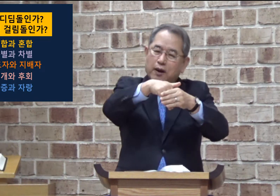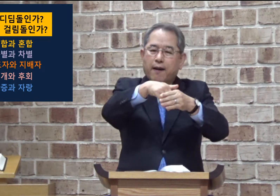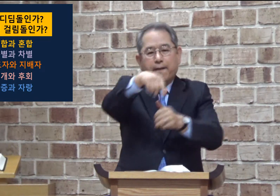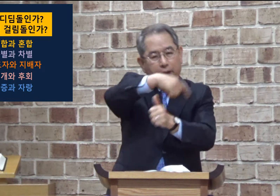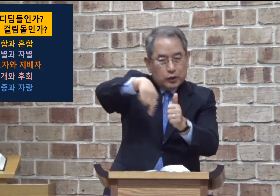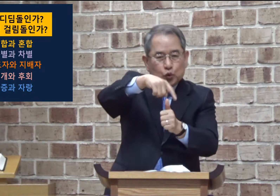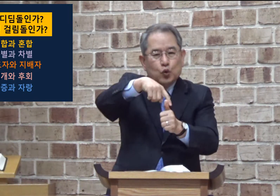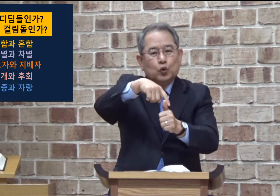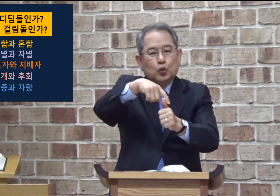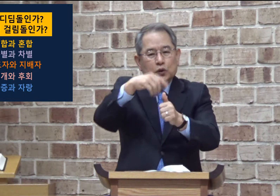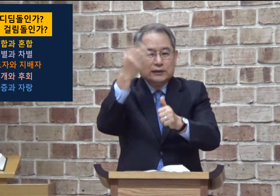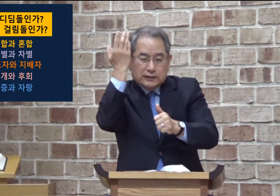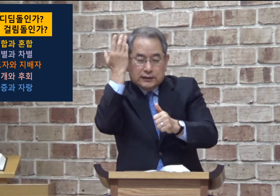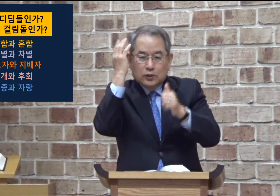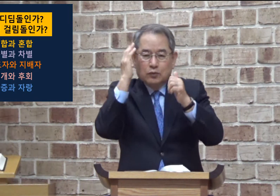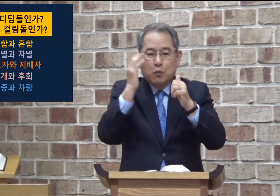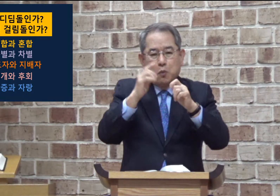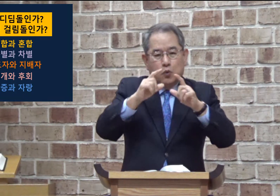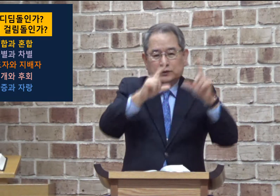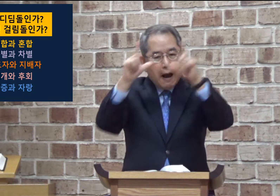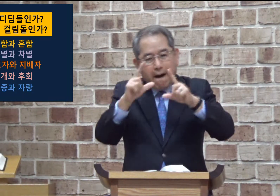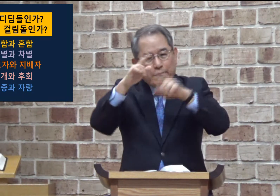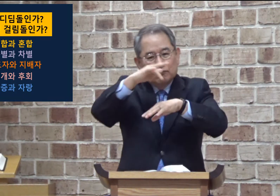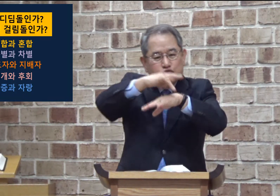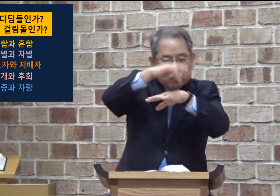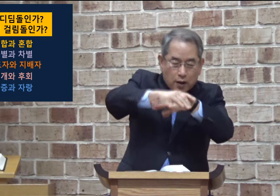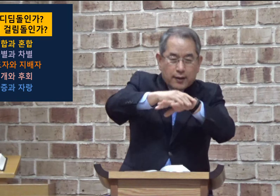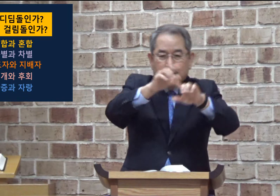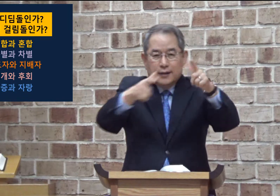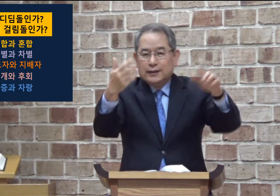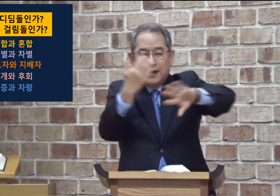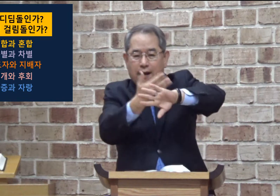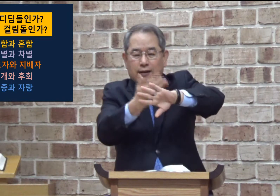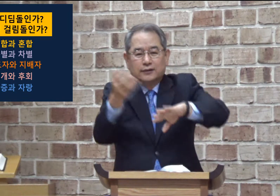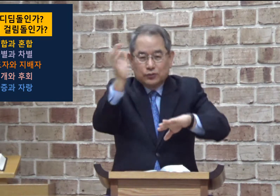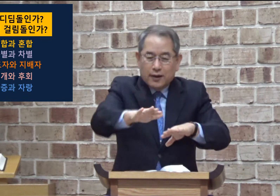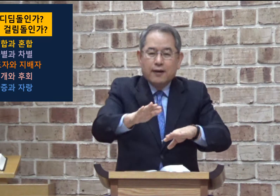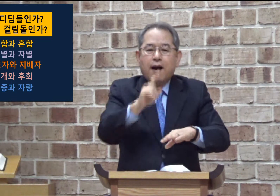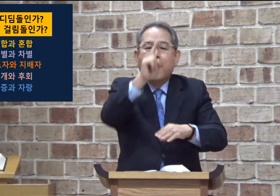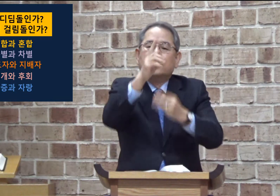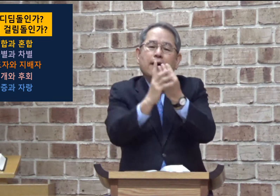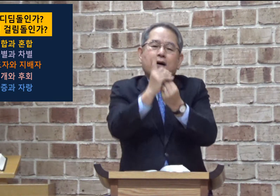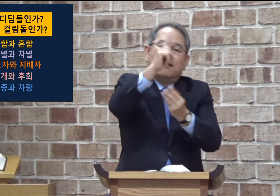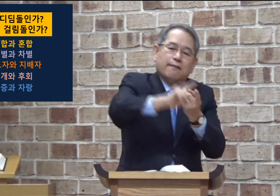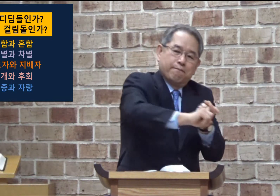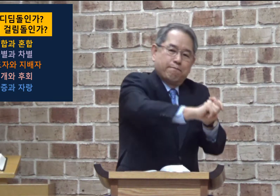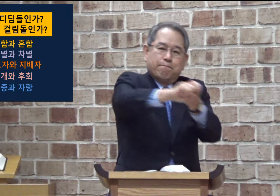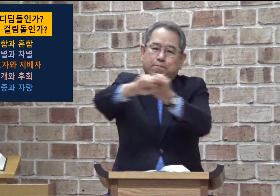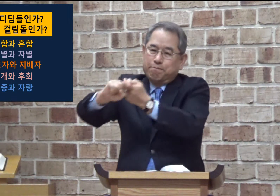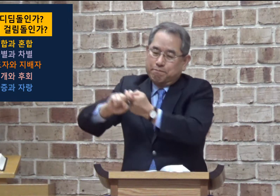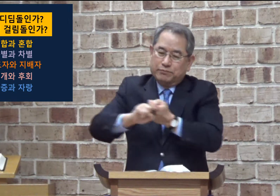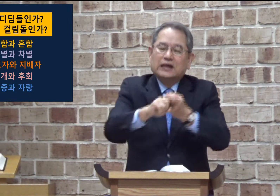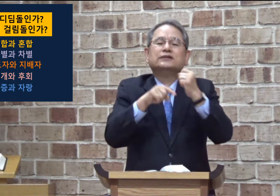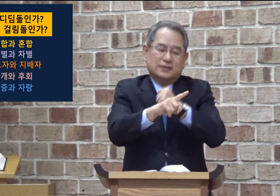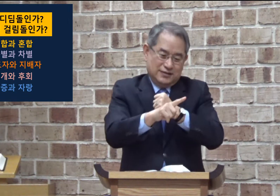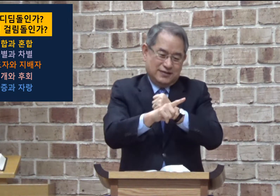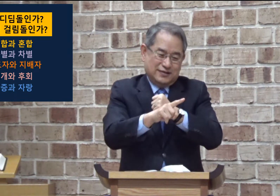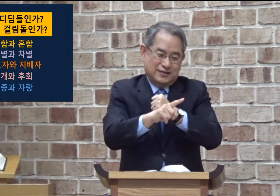연합된 것입니다. 혼합은 바르고 정직하고 또